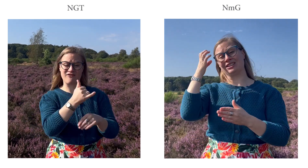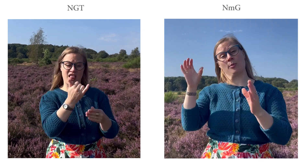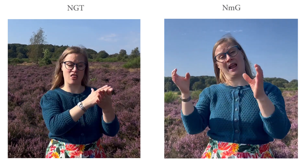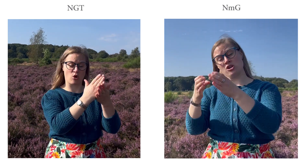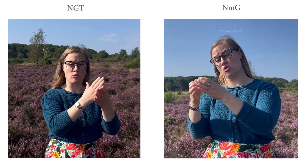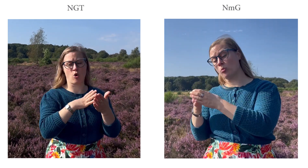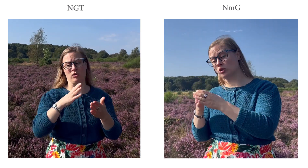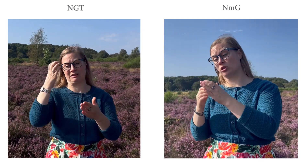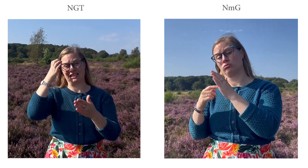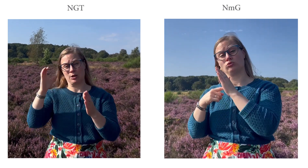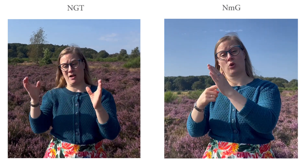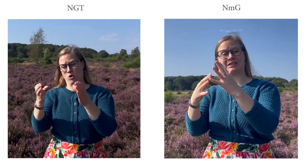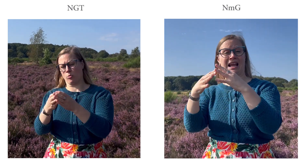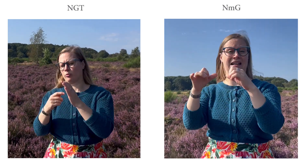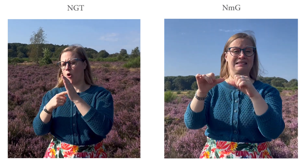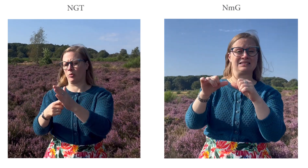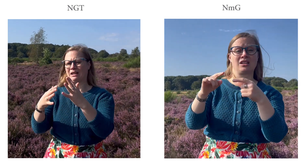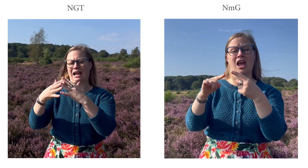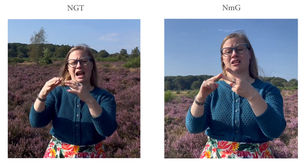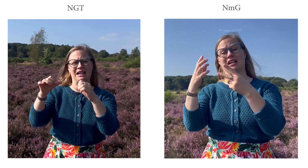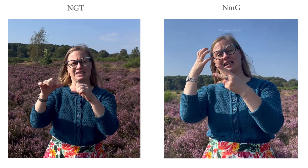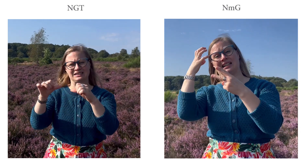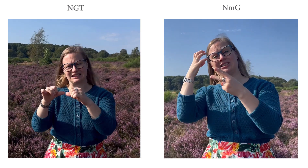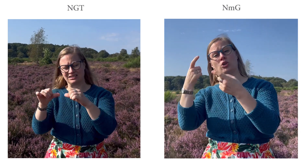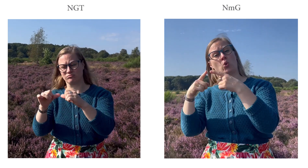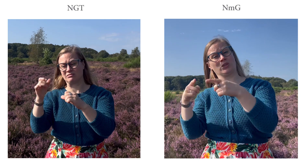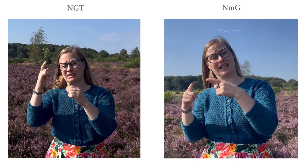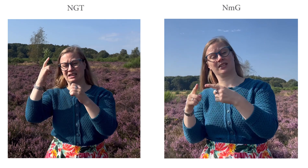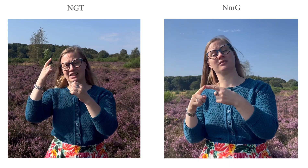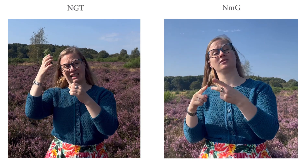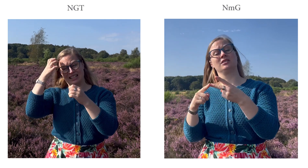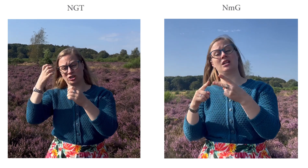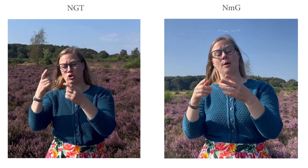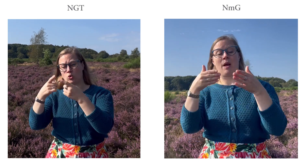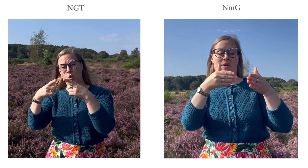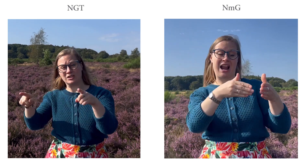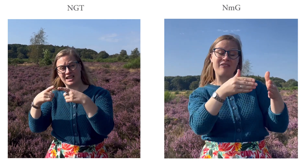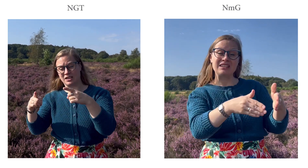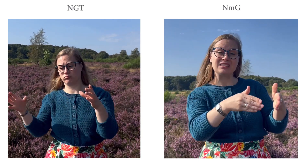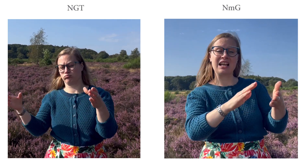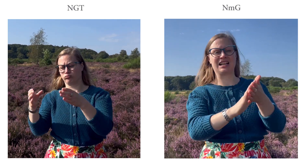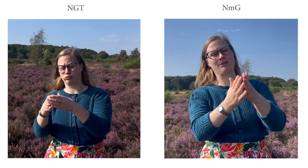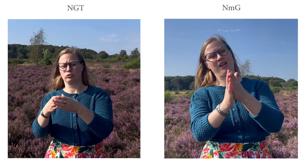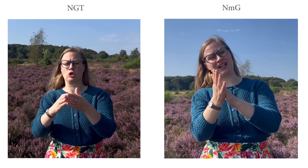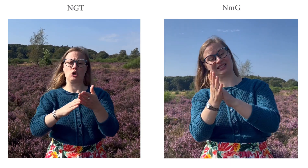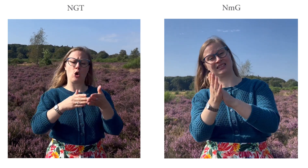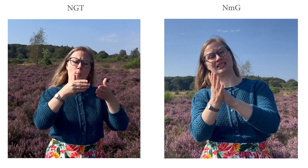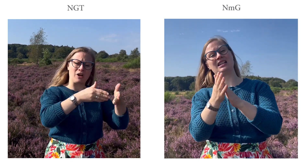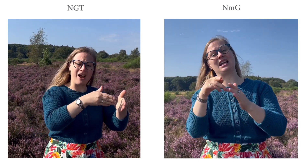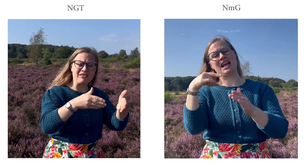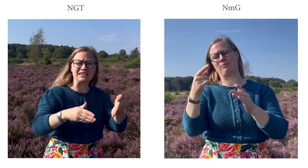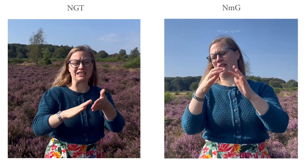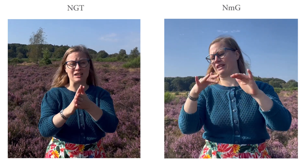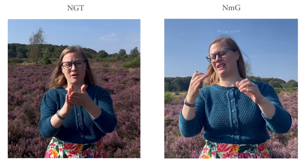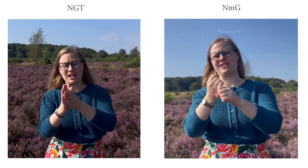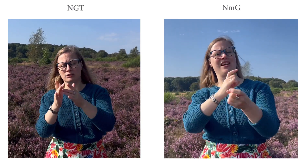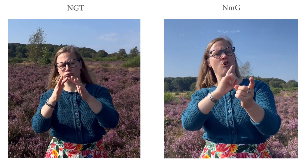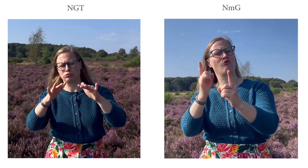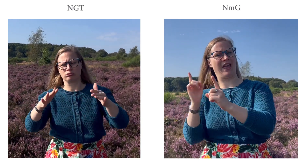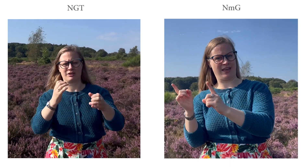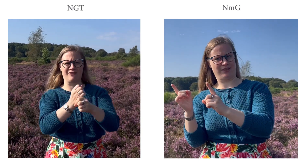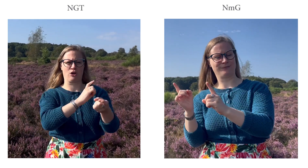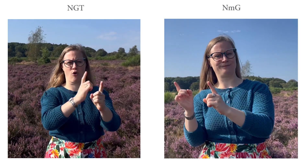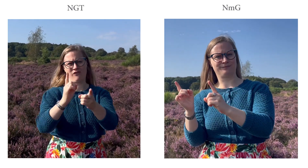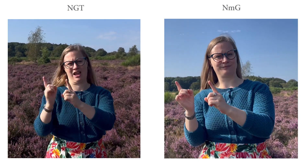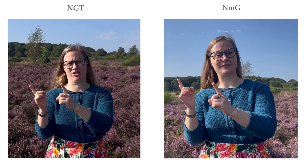bijeenkomsten, zoals kerkdiensten en christelijke concerten, bij begrafenissen en crematies en bij diverse werkoverleggen.